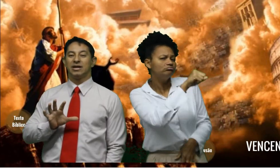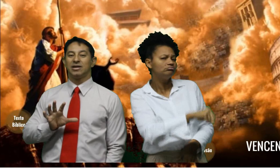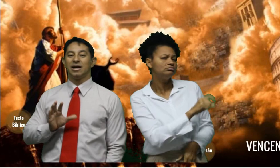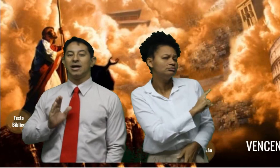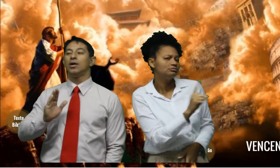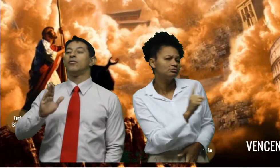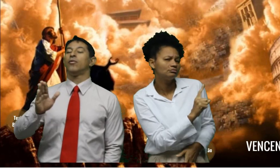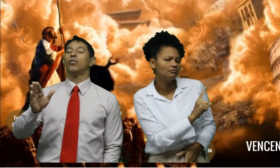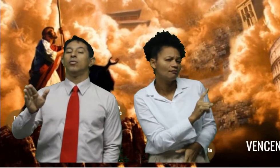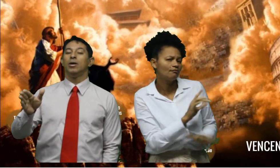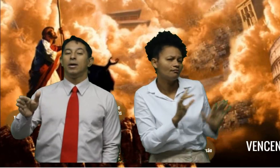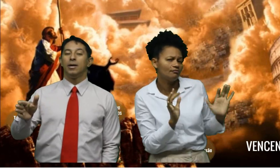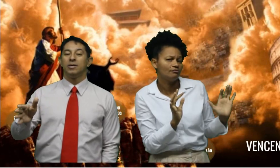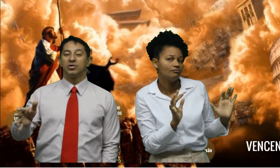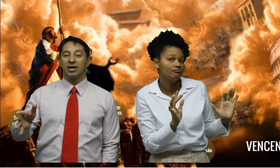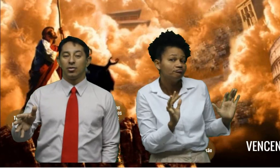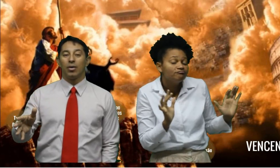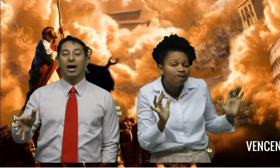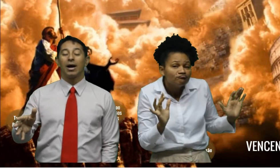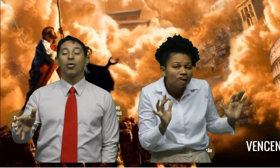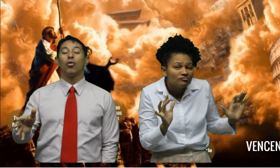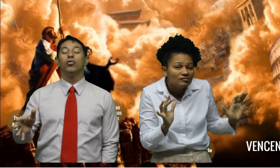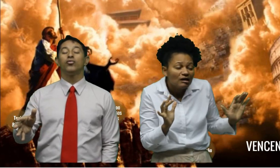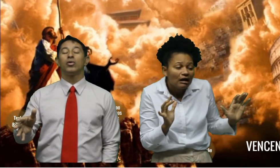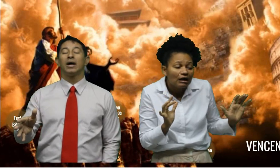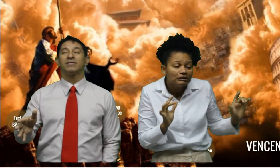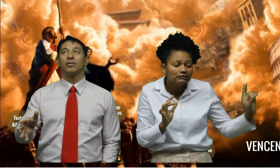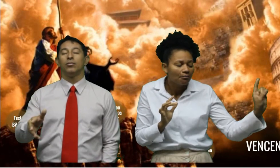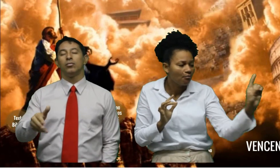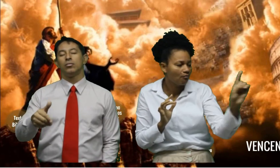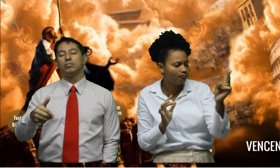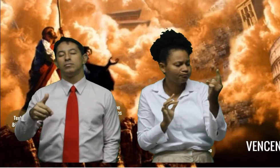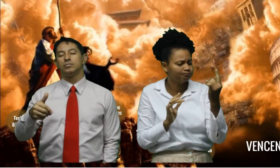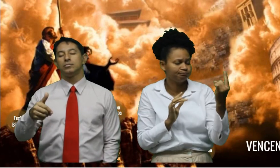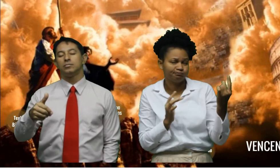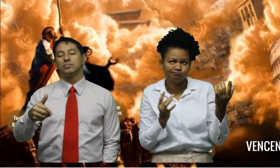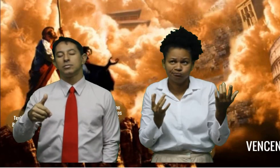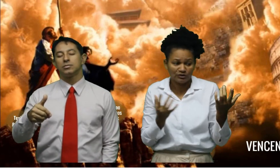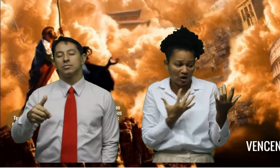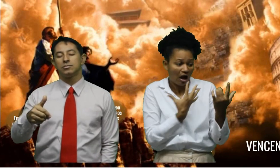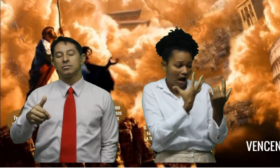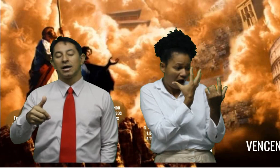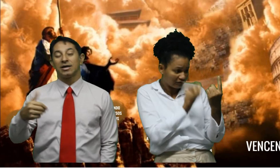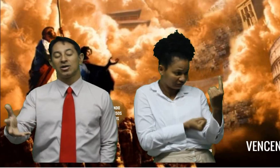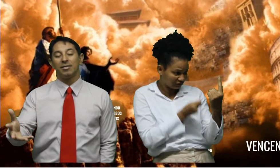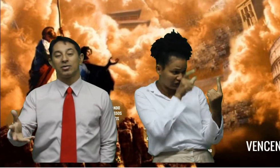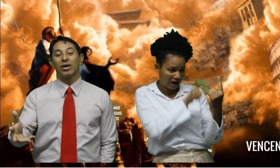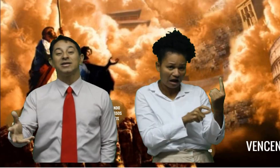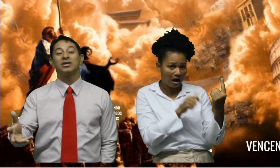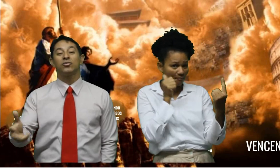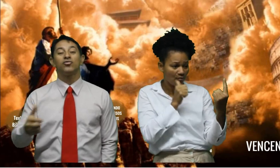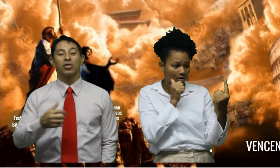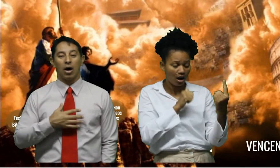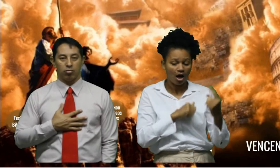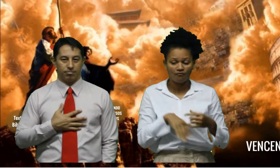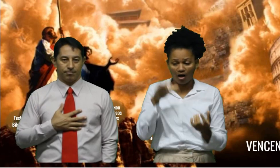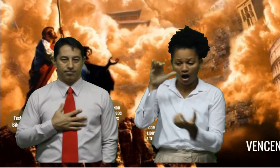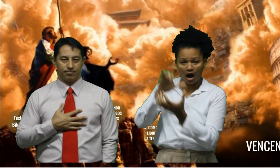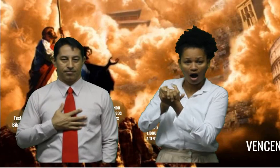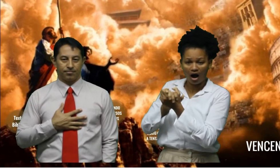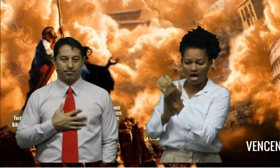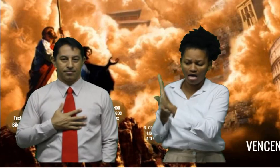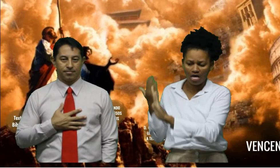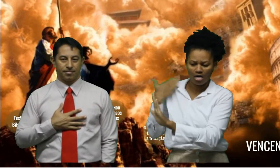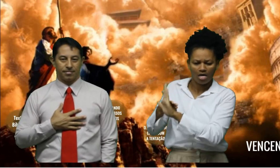eu ceder, eu vou ter uma conjugação, um relacionamento extraconjugal.